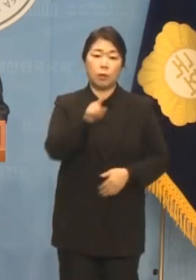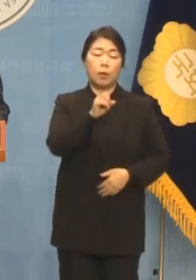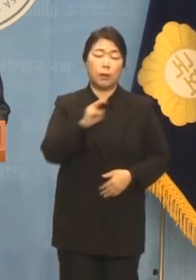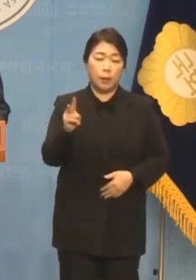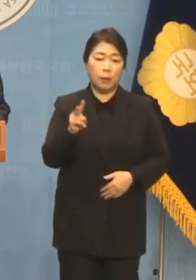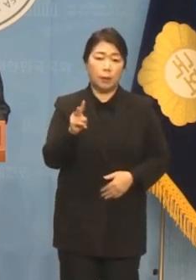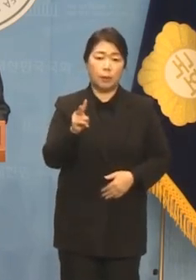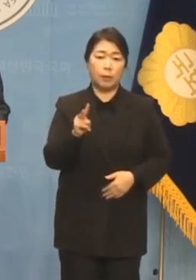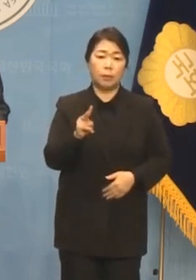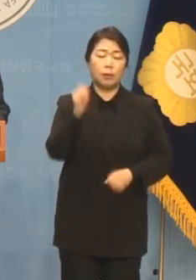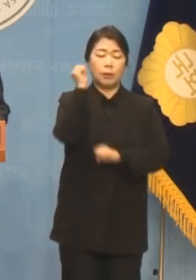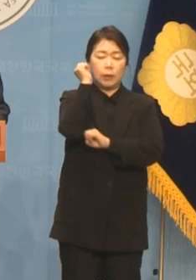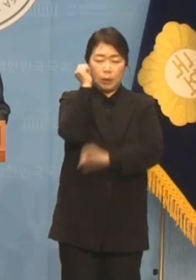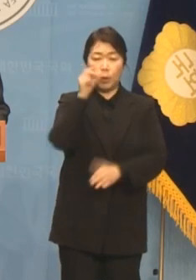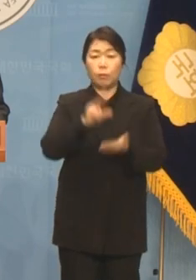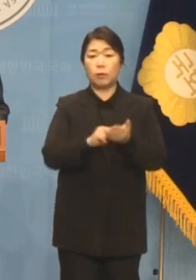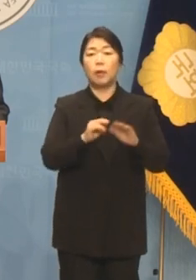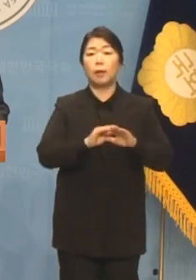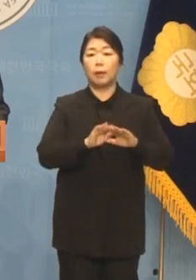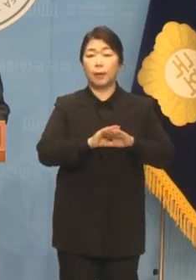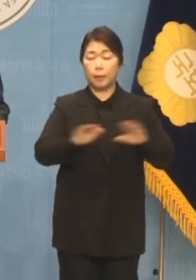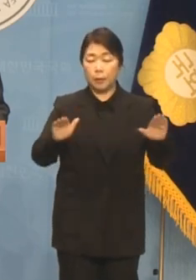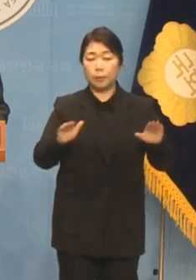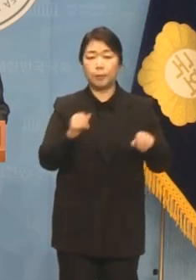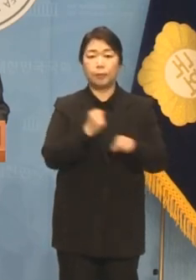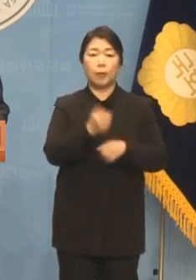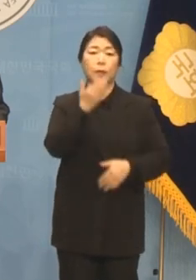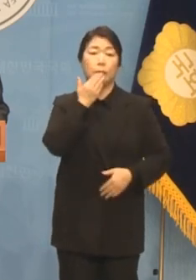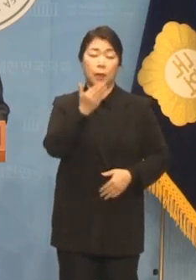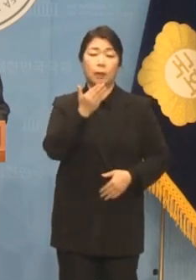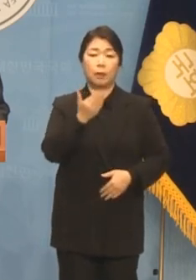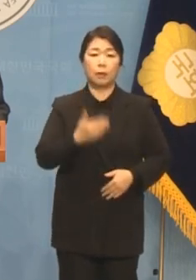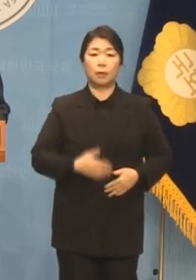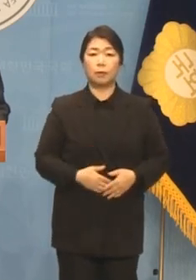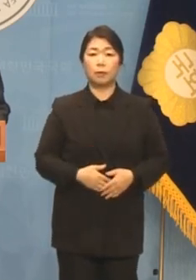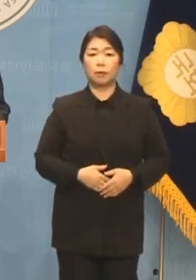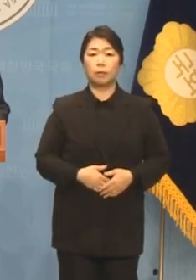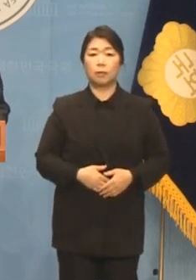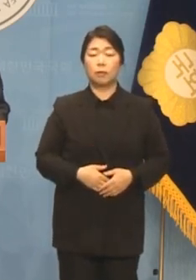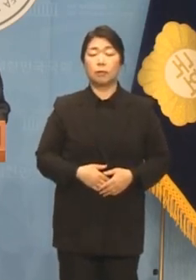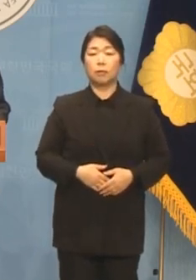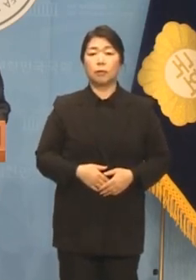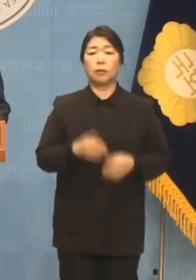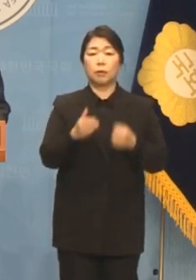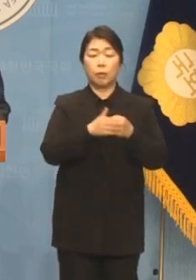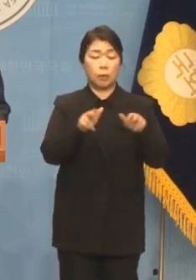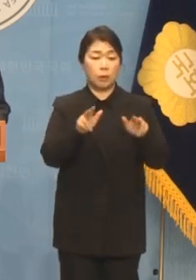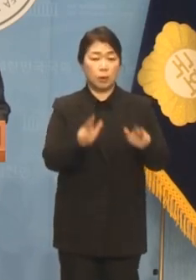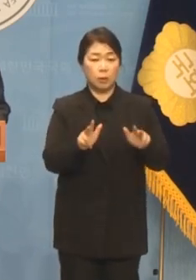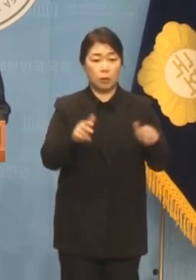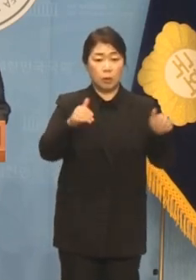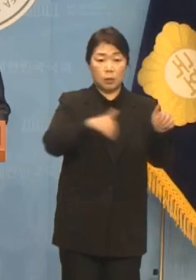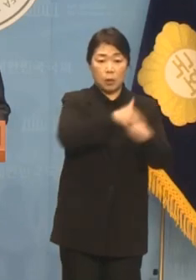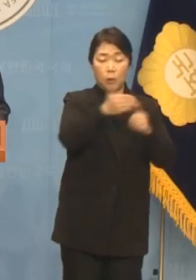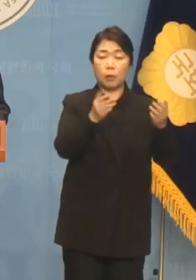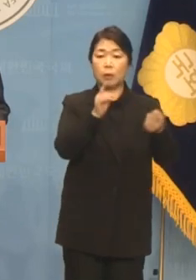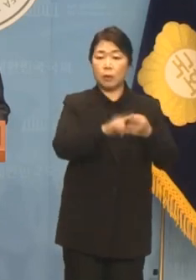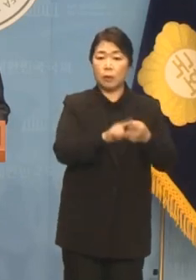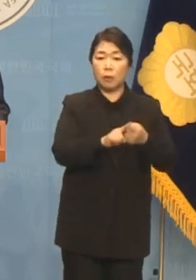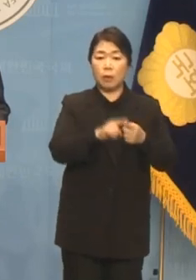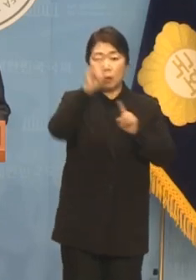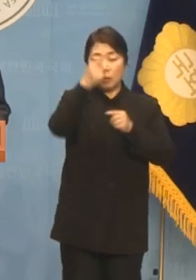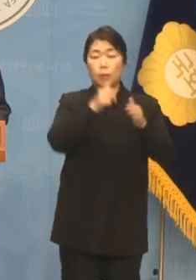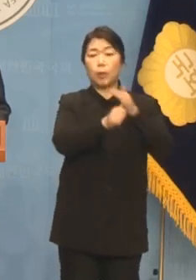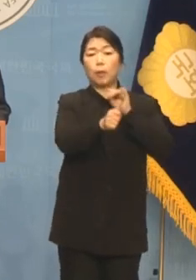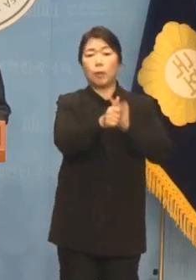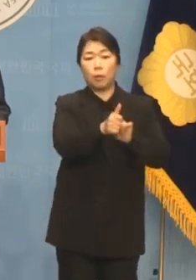근원적인 문제 해결을 위해 함께 나설 수 있습니다 그런에서 현재 상황에 대한 이재명